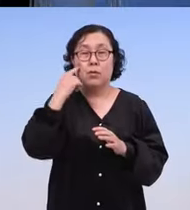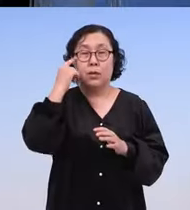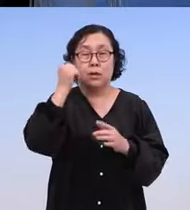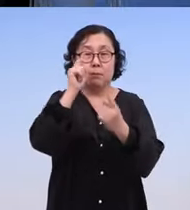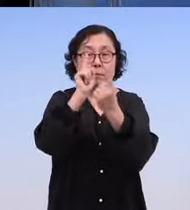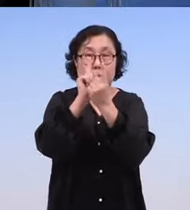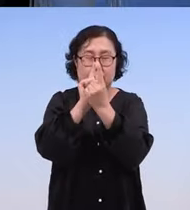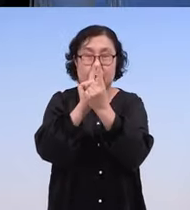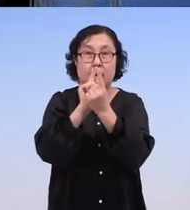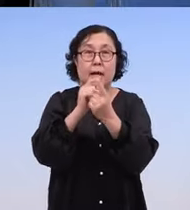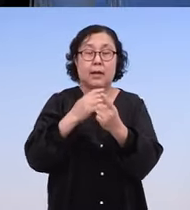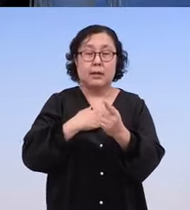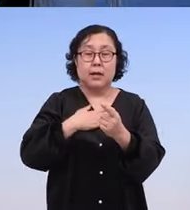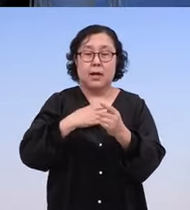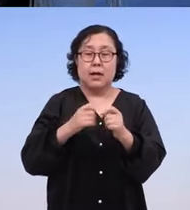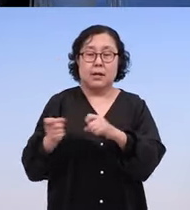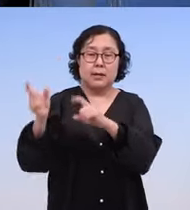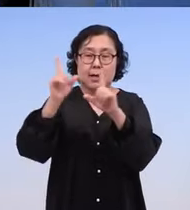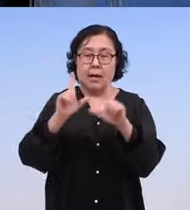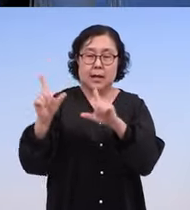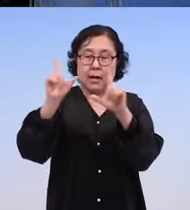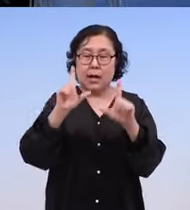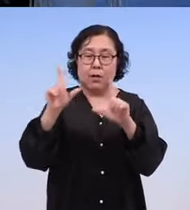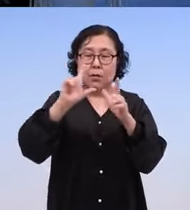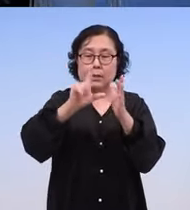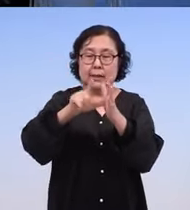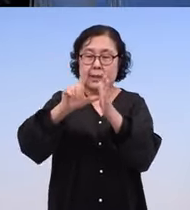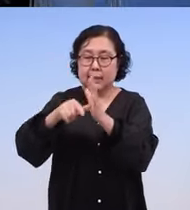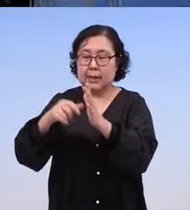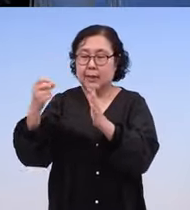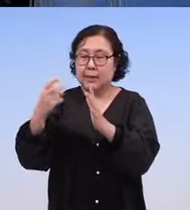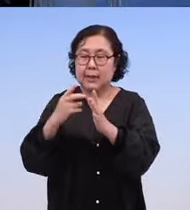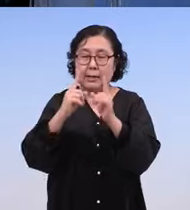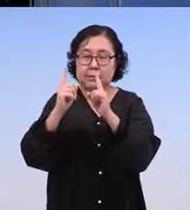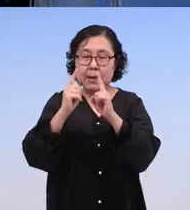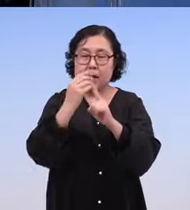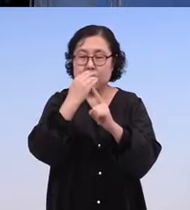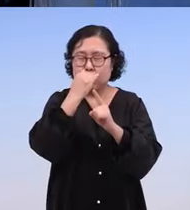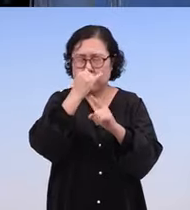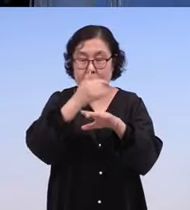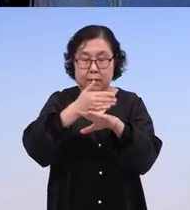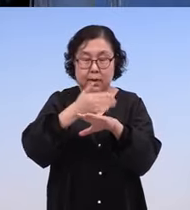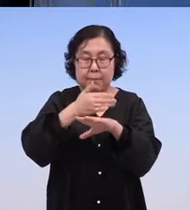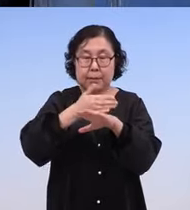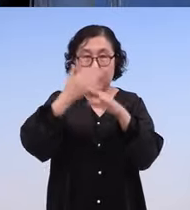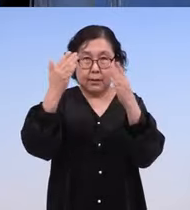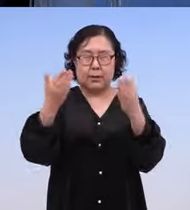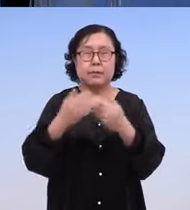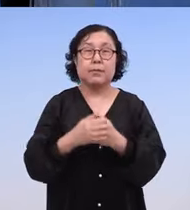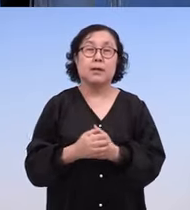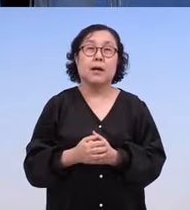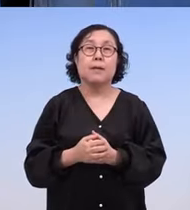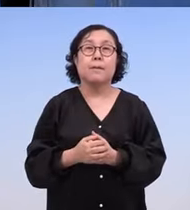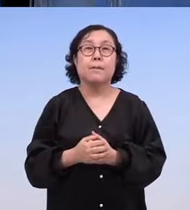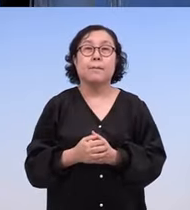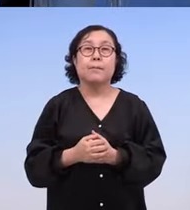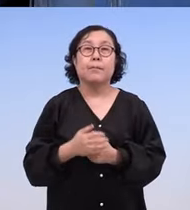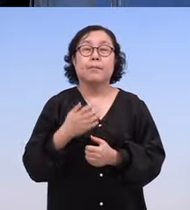오늘 목사님을 만나 저의 살아온 순간들을 다시금 얘기할 수 있게 되어 감사했습니다. 또